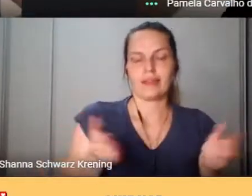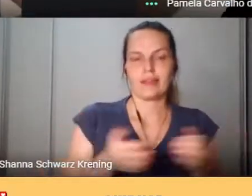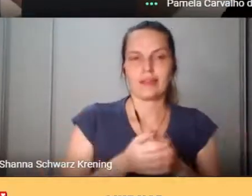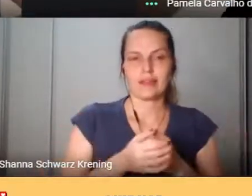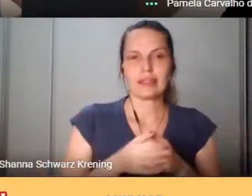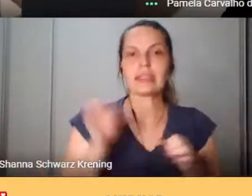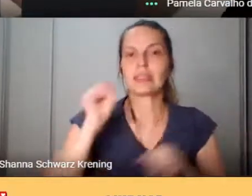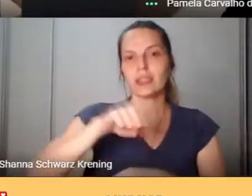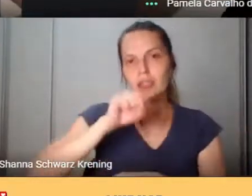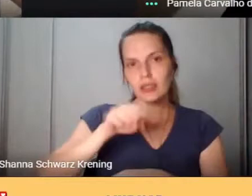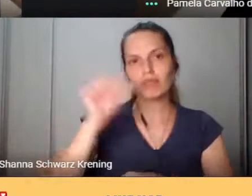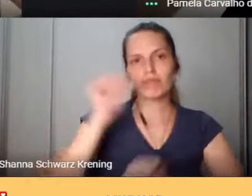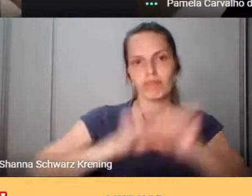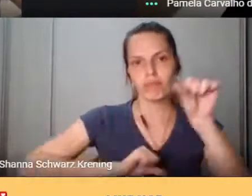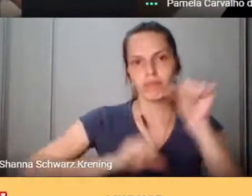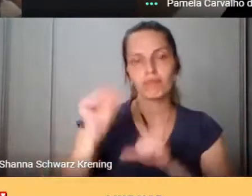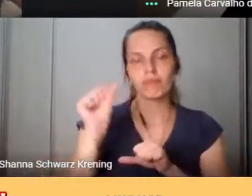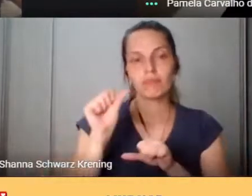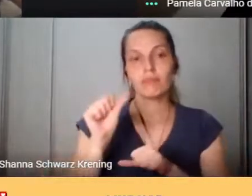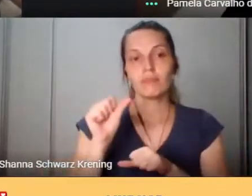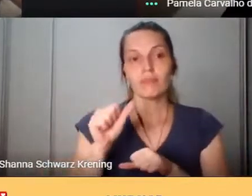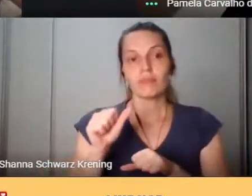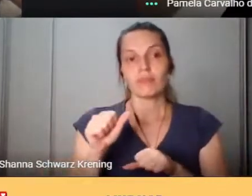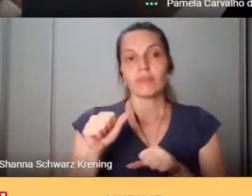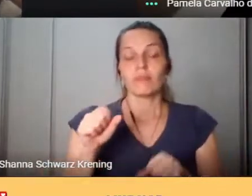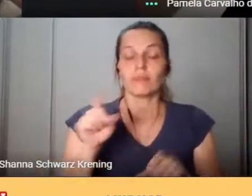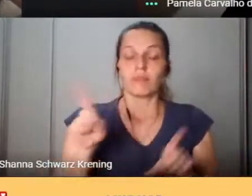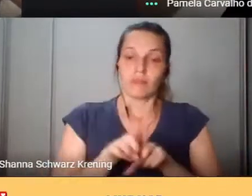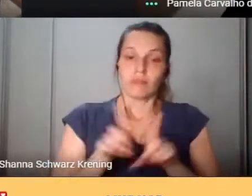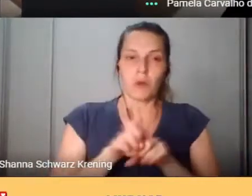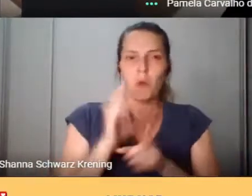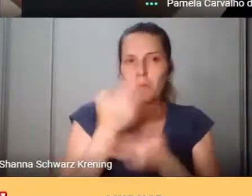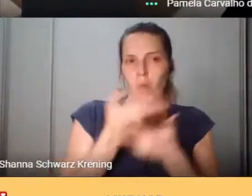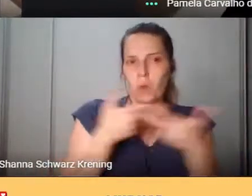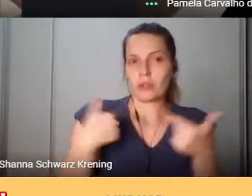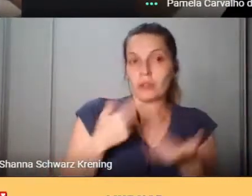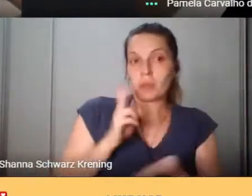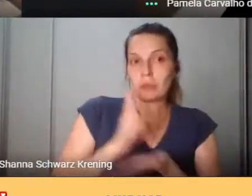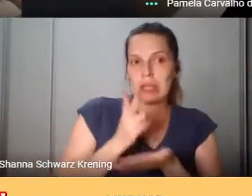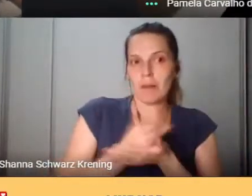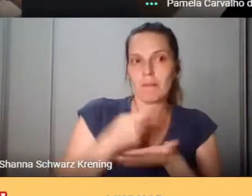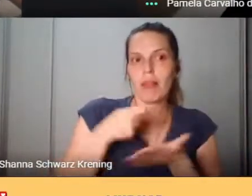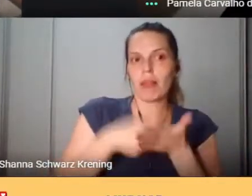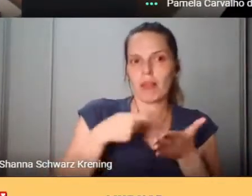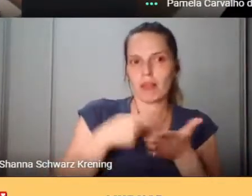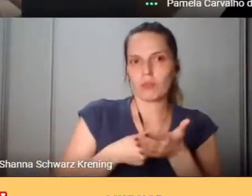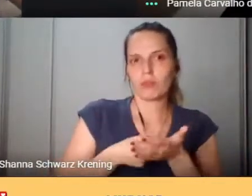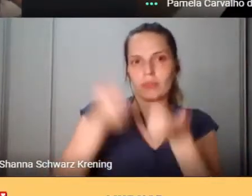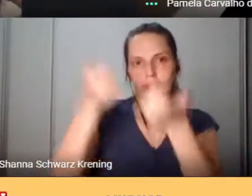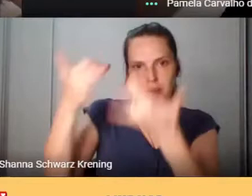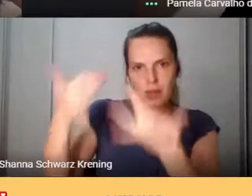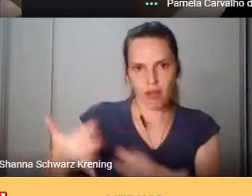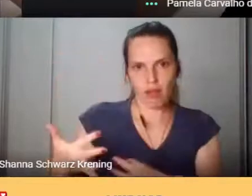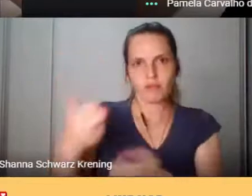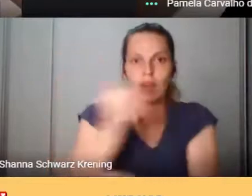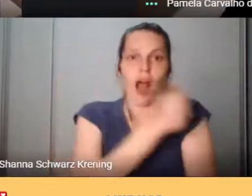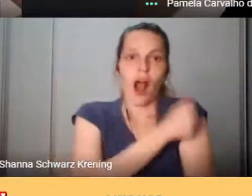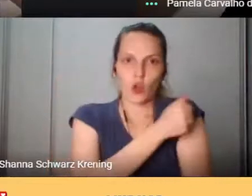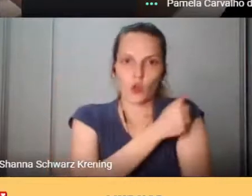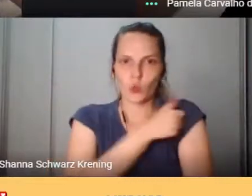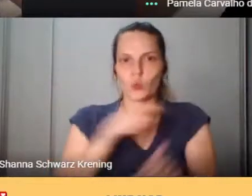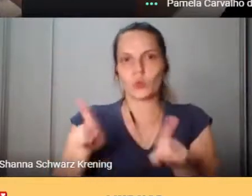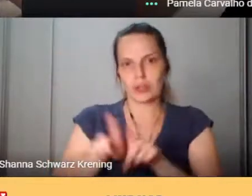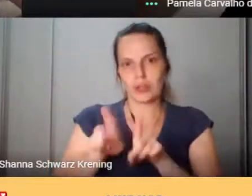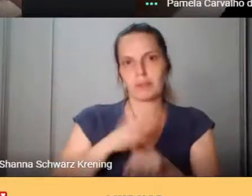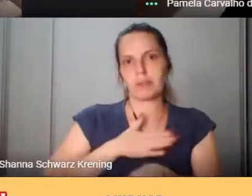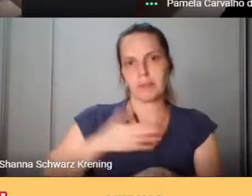né? E uma das questões que eu sempre procuro, assim, também trazer tanto para os alunos quanto também para os meus pacientes